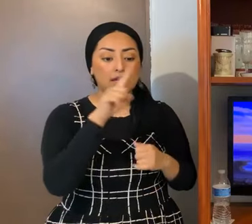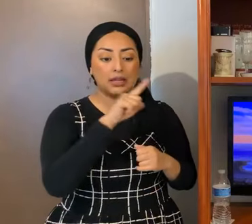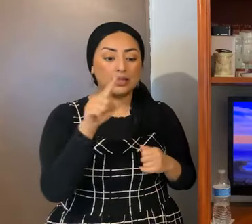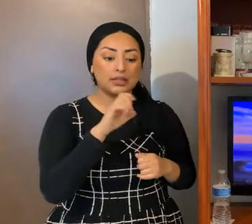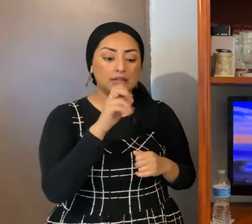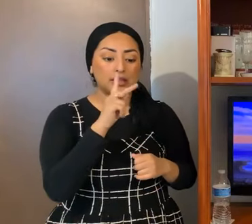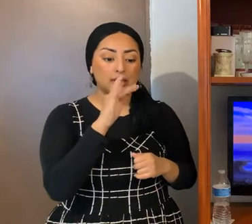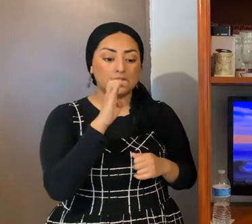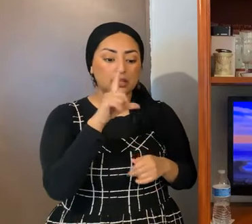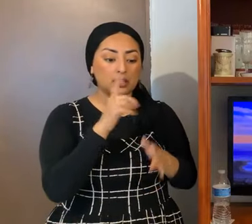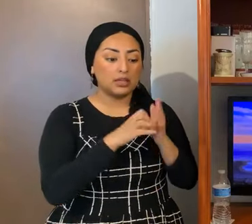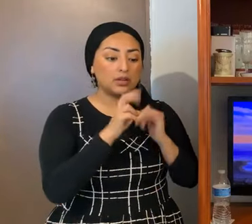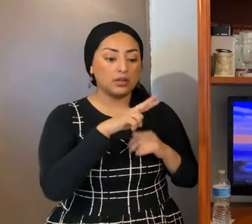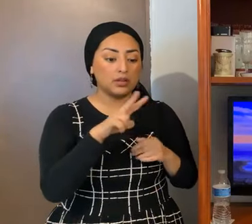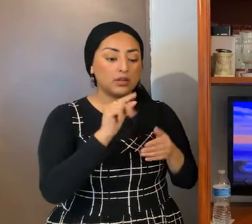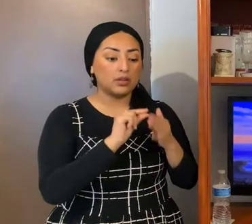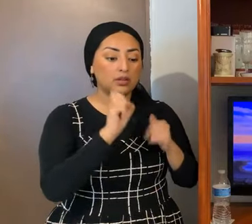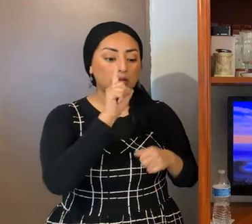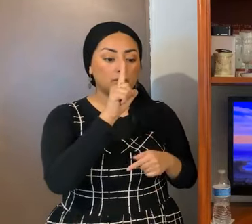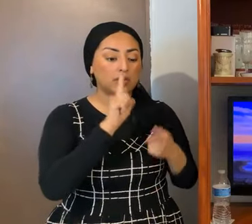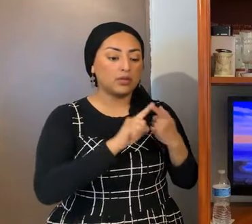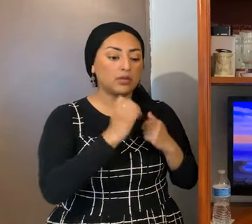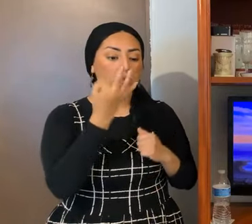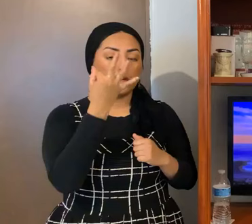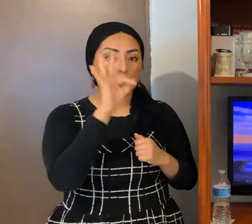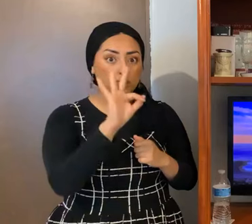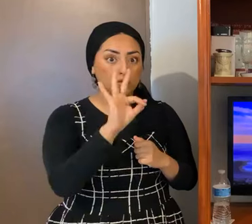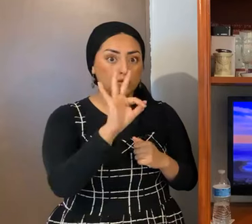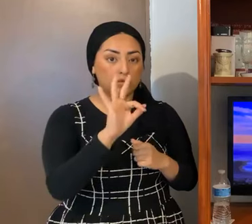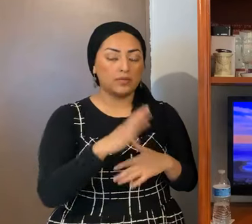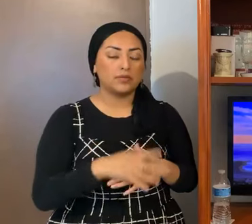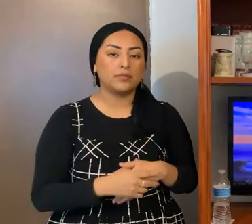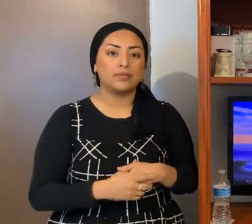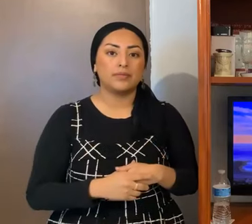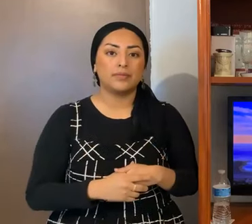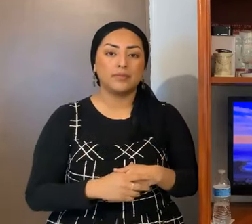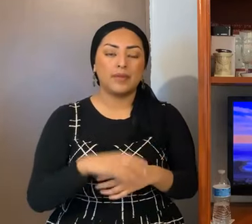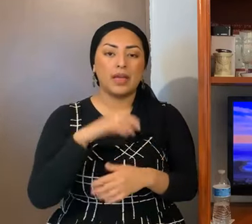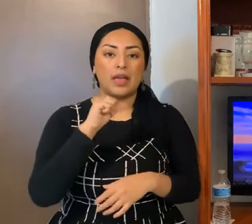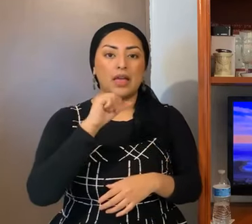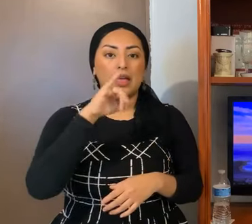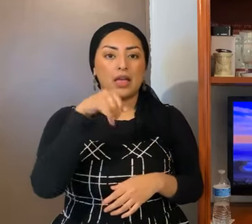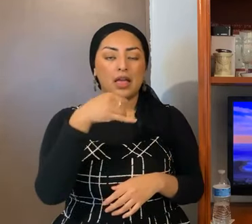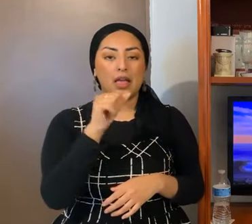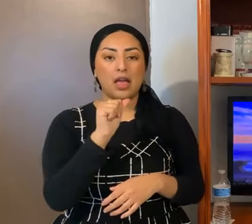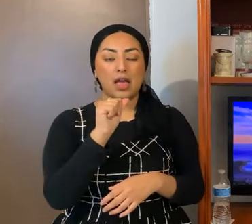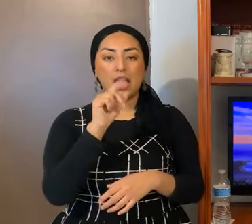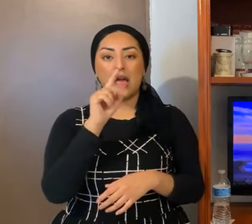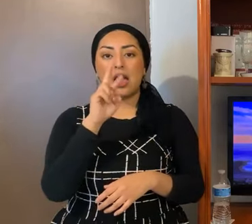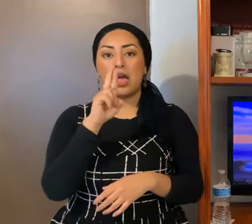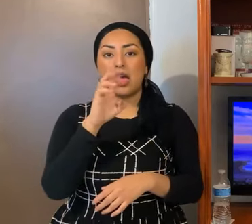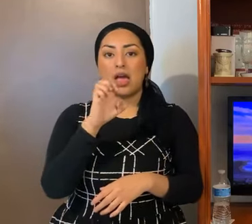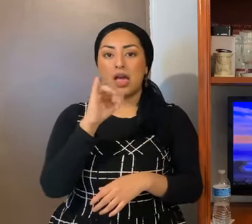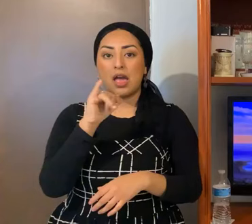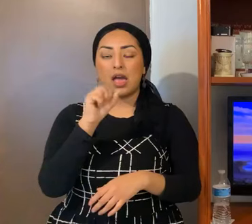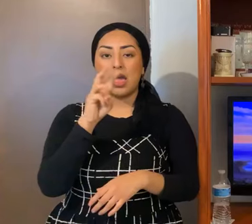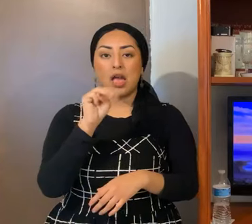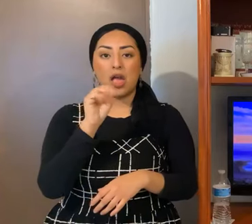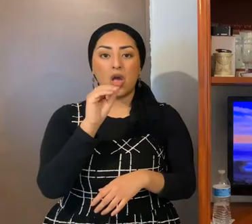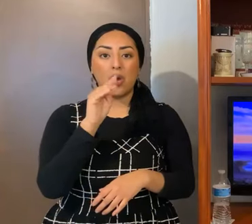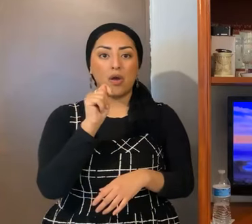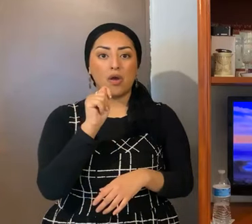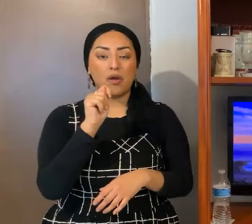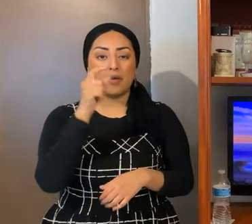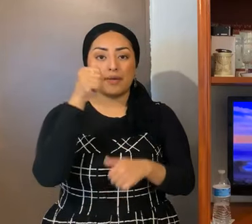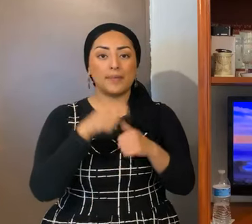Ezequiel 22, del 1 al 19. Así que vamos para allá. Aharei Mot, Levítico, Vayikra, recuerden